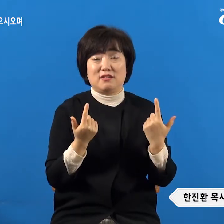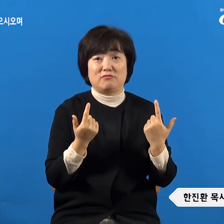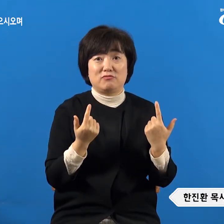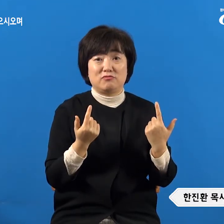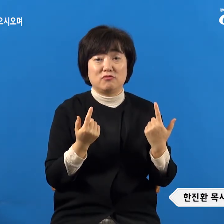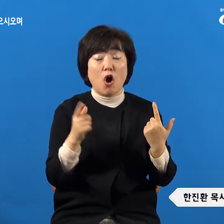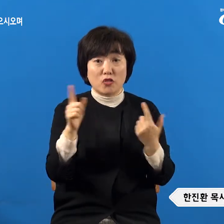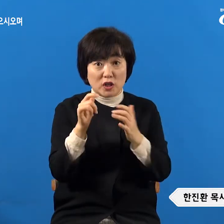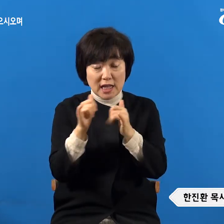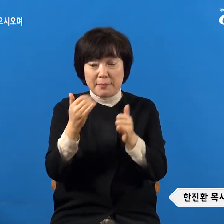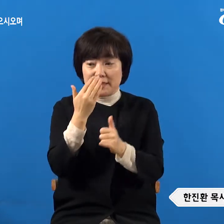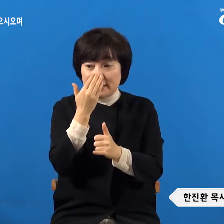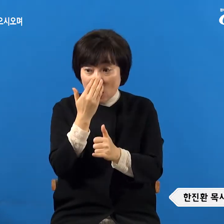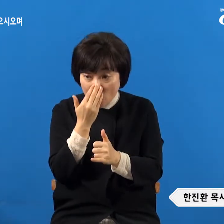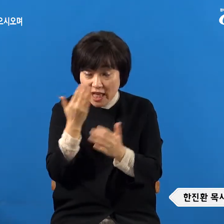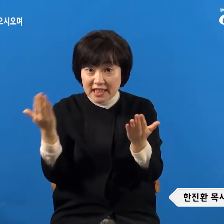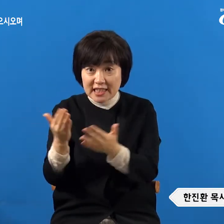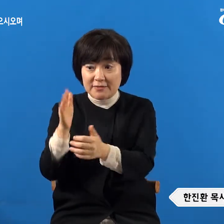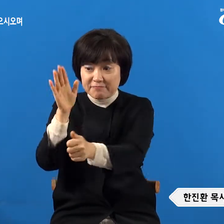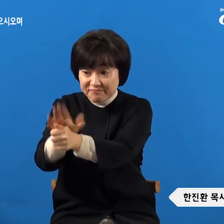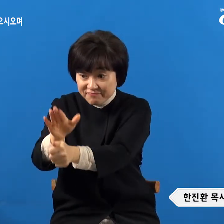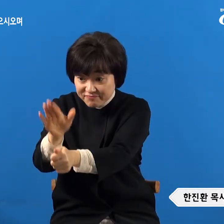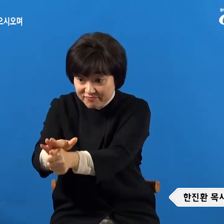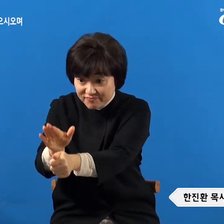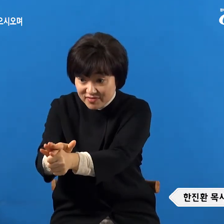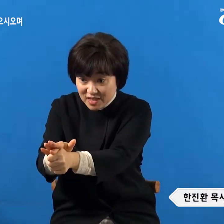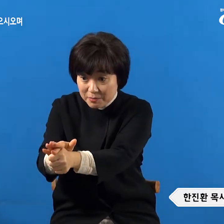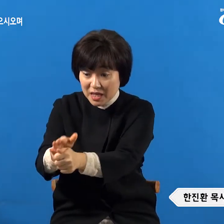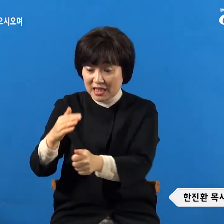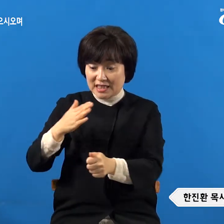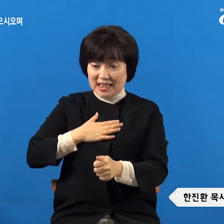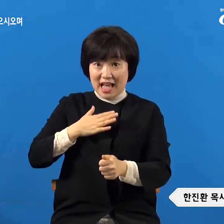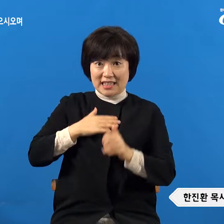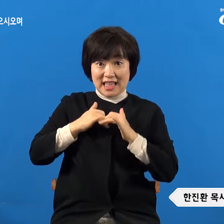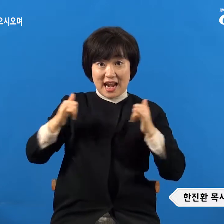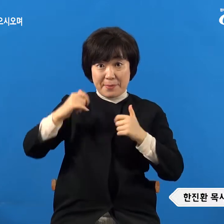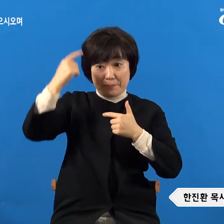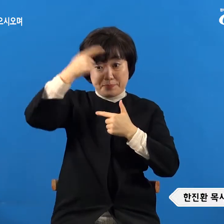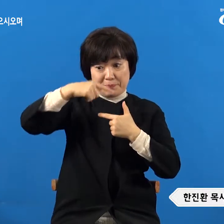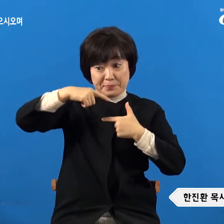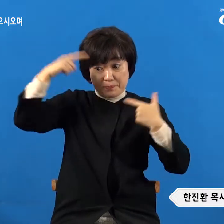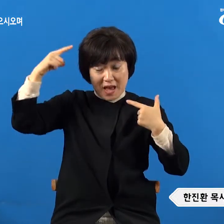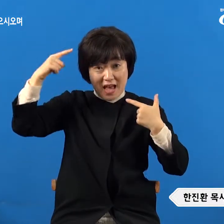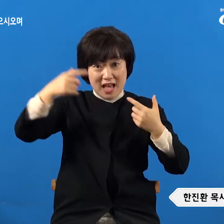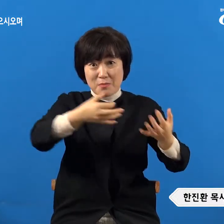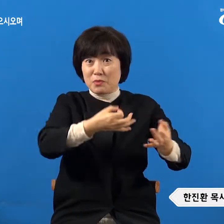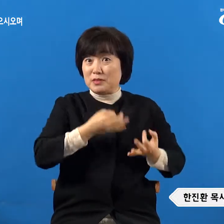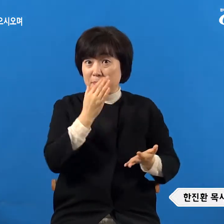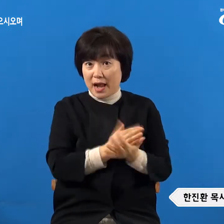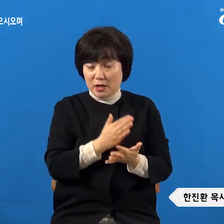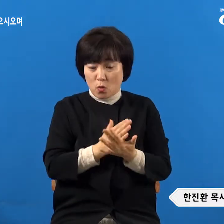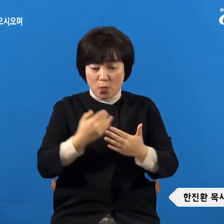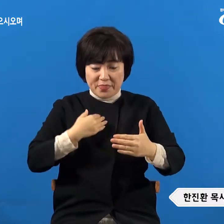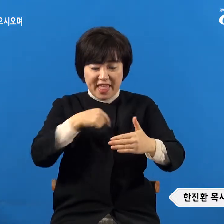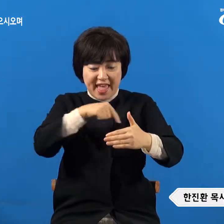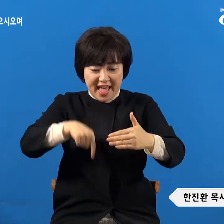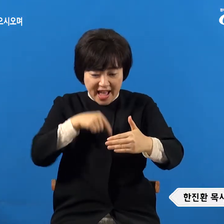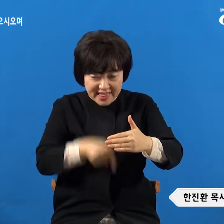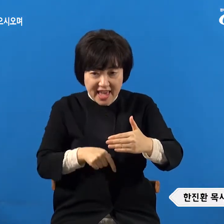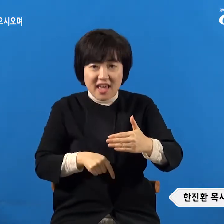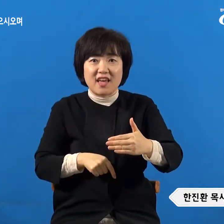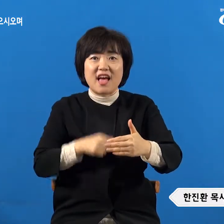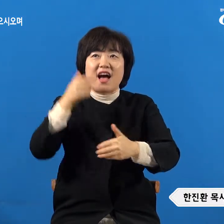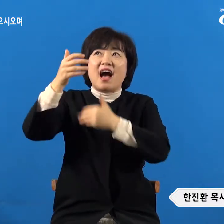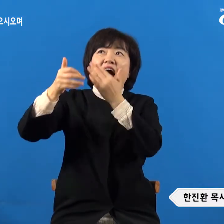사람이 선한 일을 했다면 그 사람을 보지 말고 그 사람 안에서 그 일을 하게 하신 하나님을 봐야 해요.